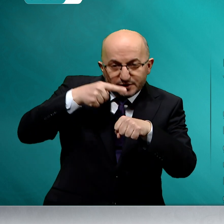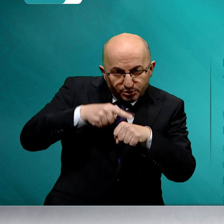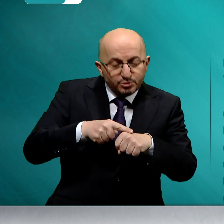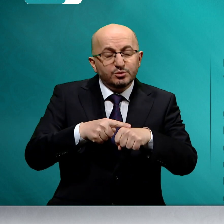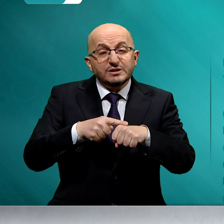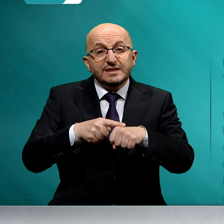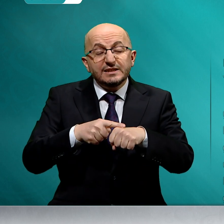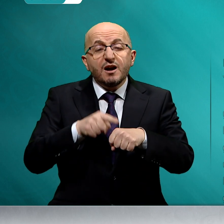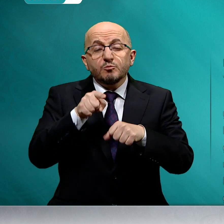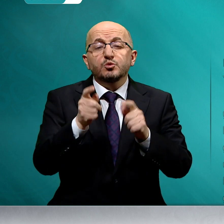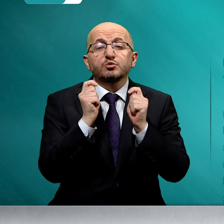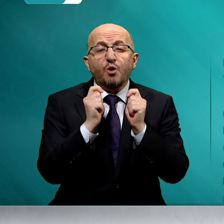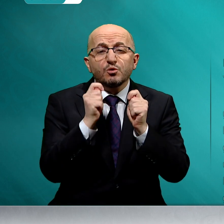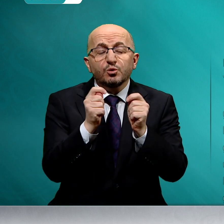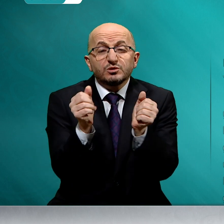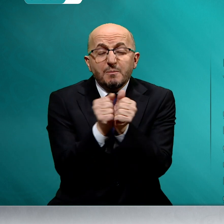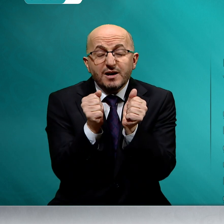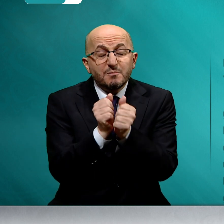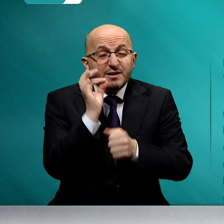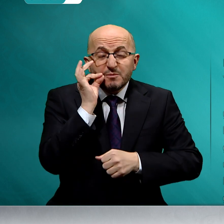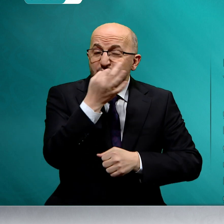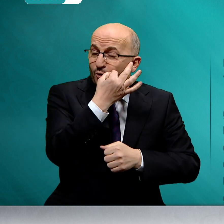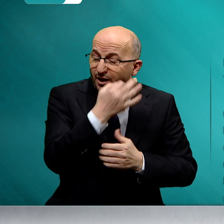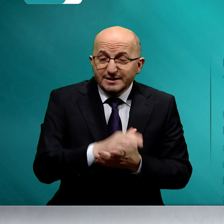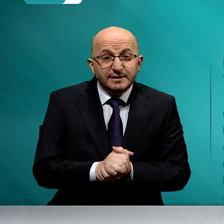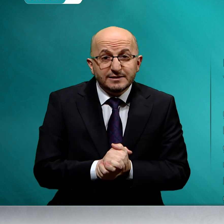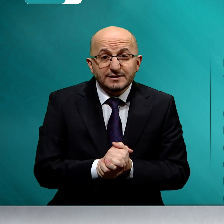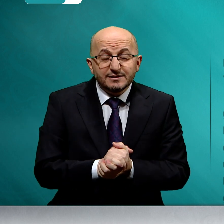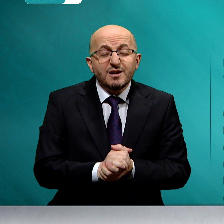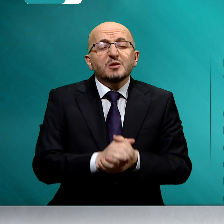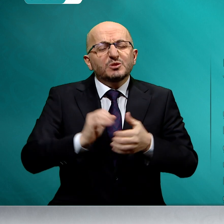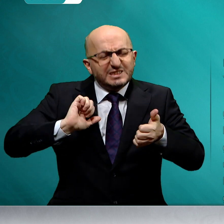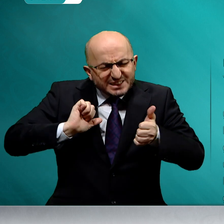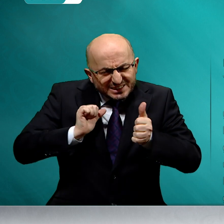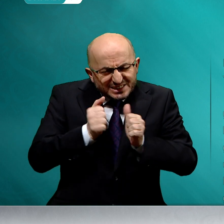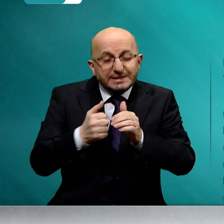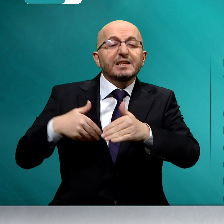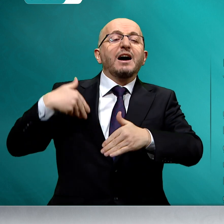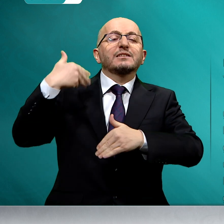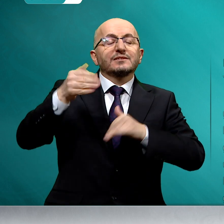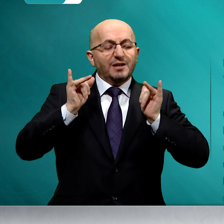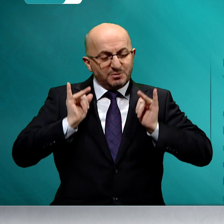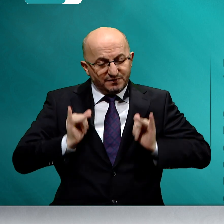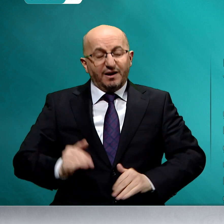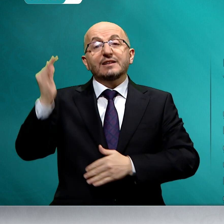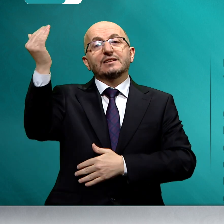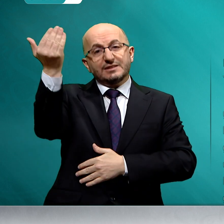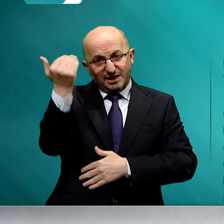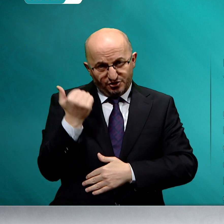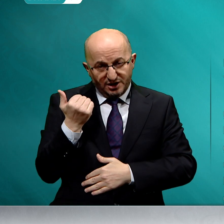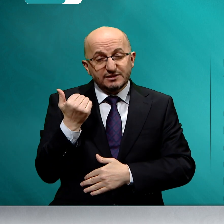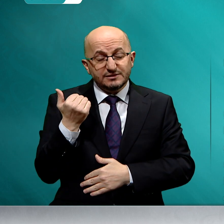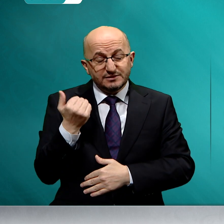inanıyoruz ki bu zorluğun da beraberinde bir kolaylık, bu sıkıntının da ardından bir ferahlık